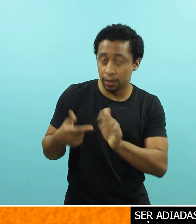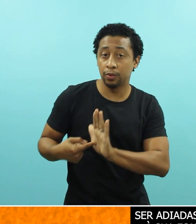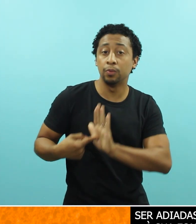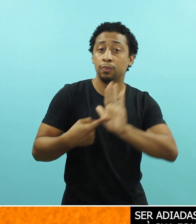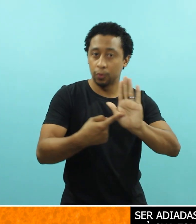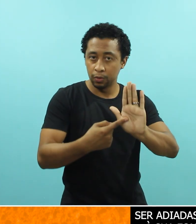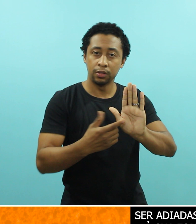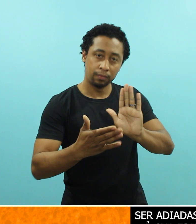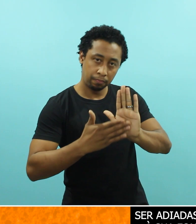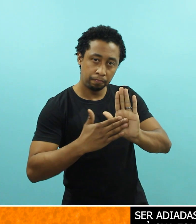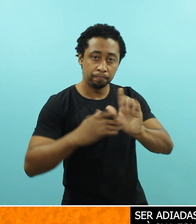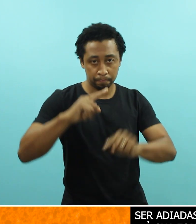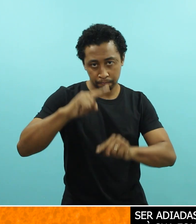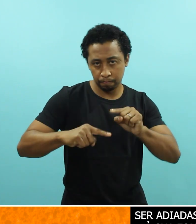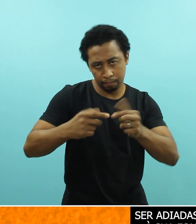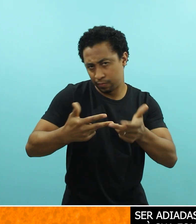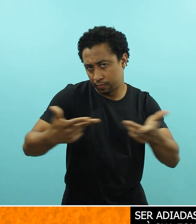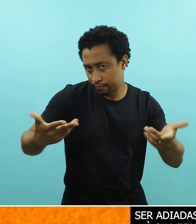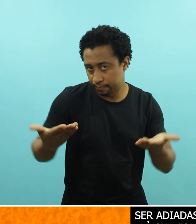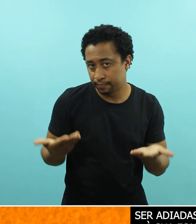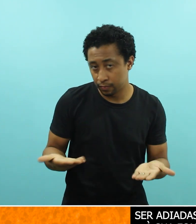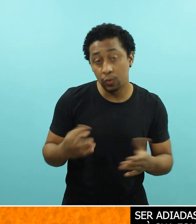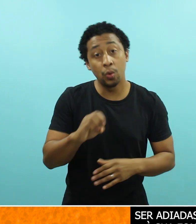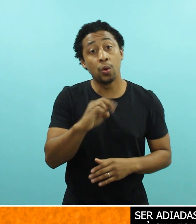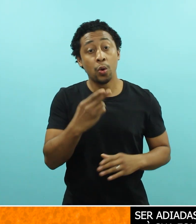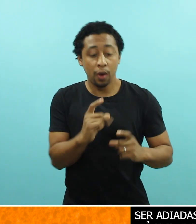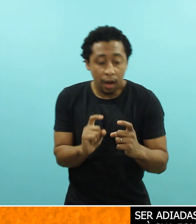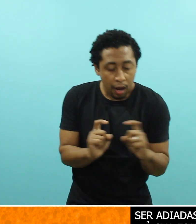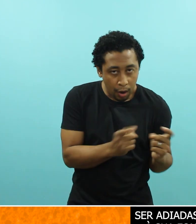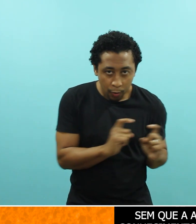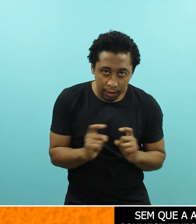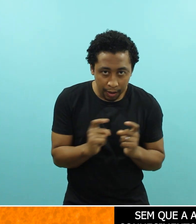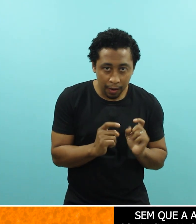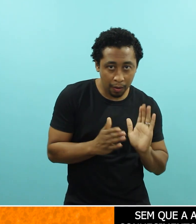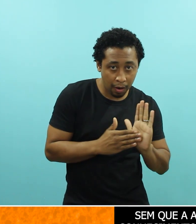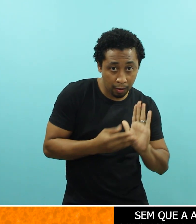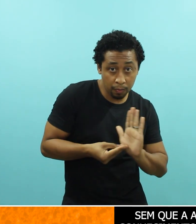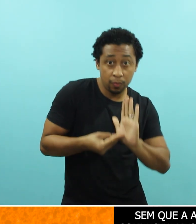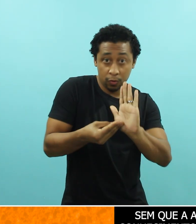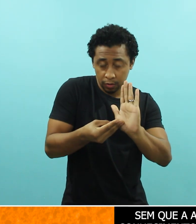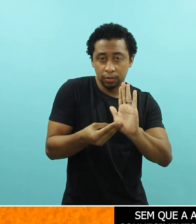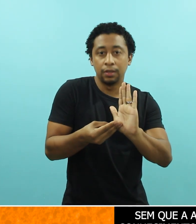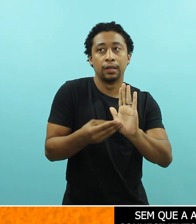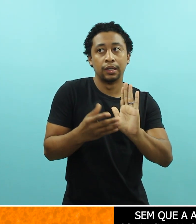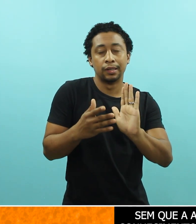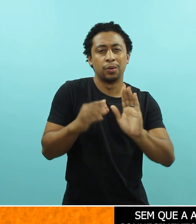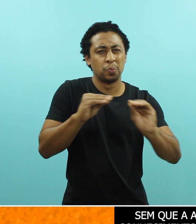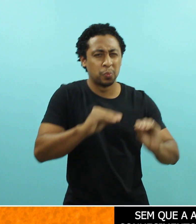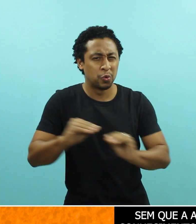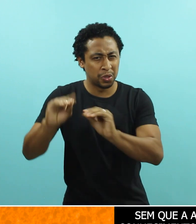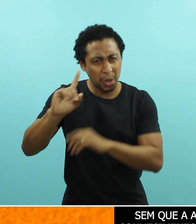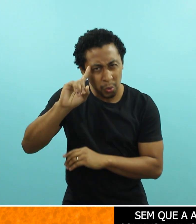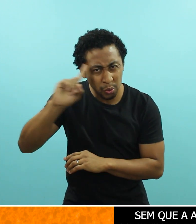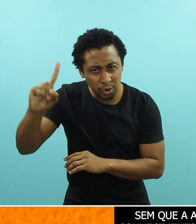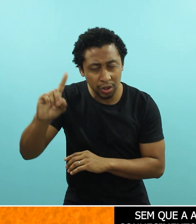ser adiadas ou devolvidas à sua fonte de origem, sem que a Assembleia tome conhecimento do